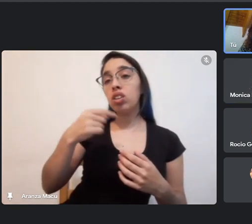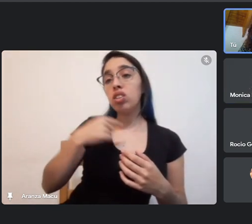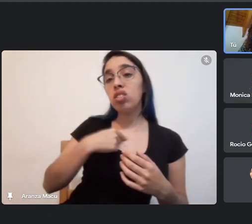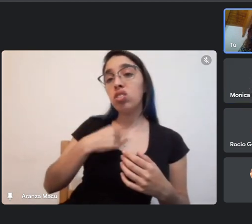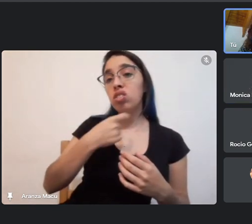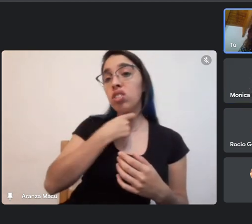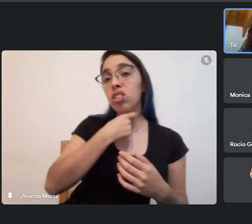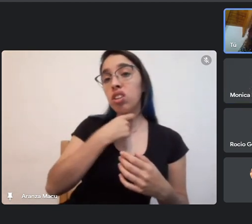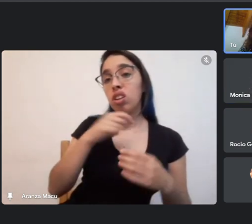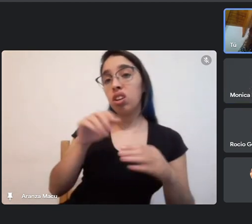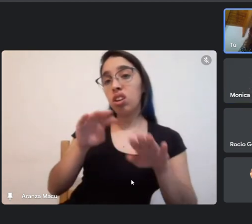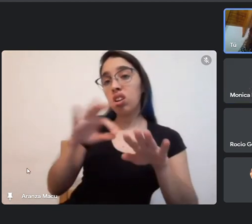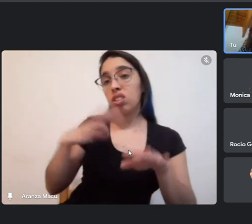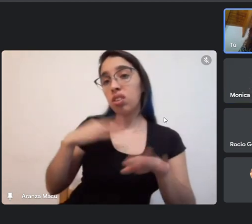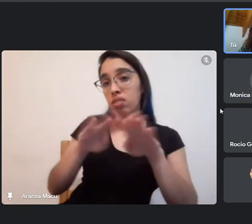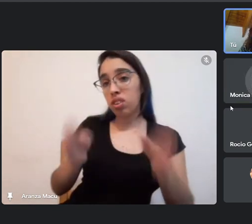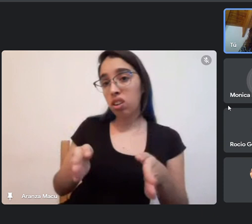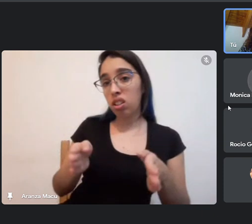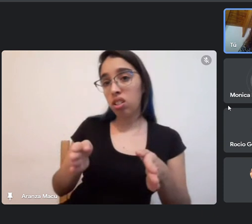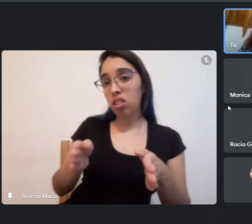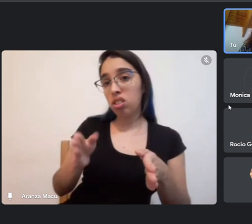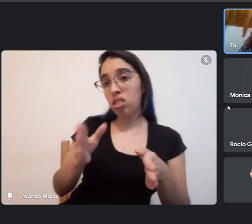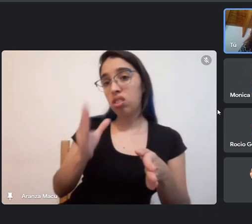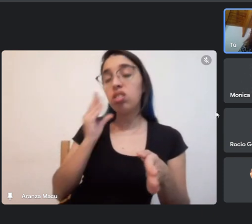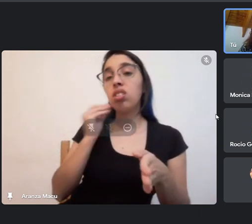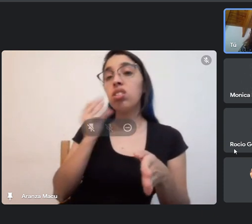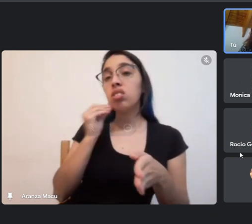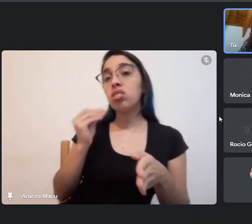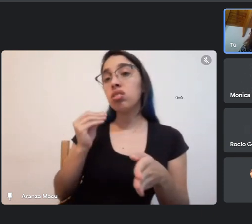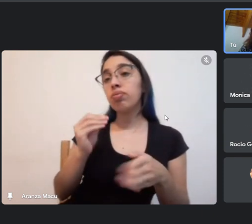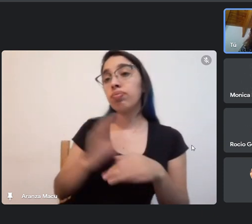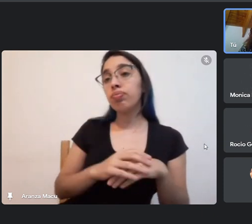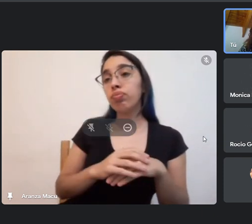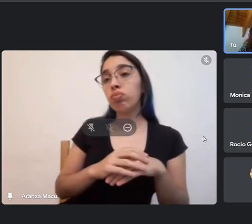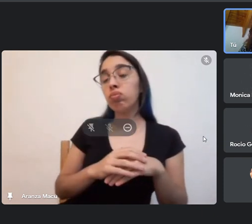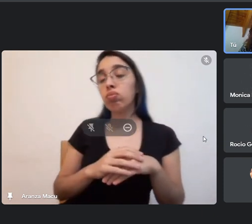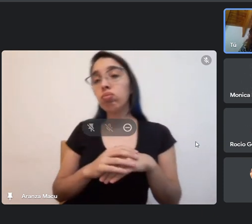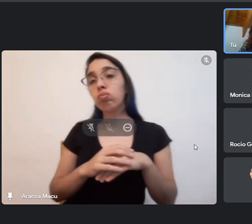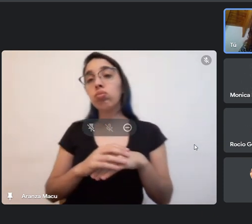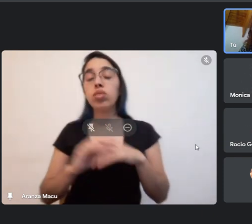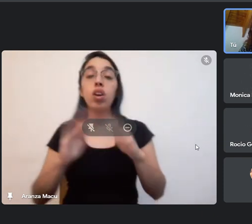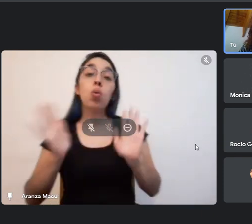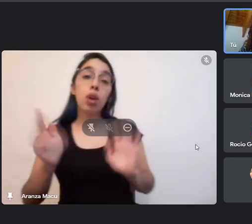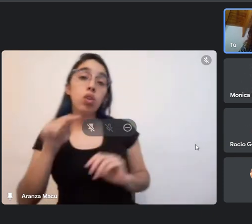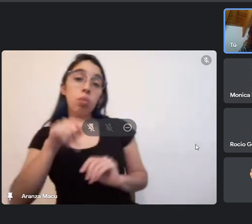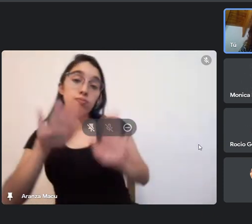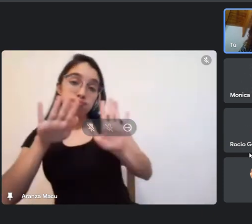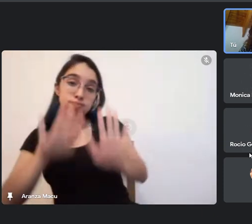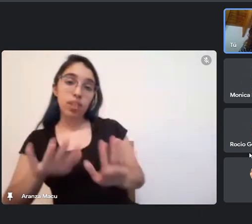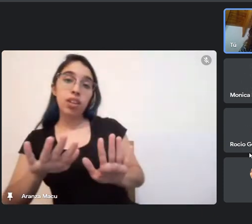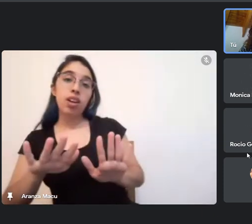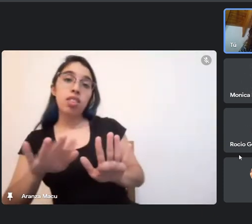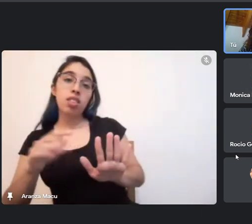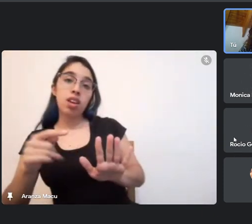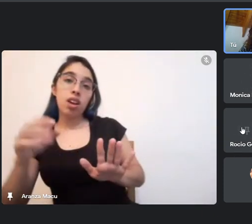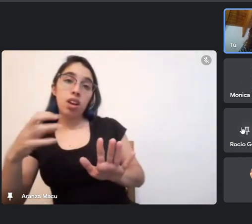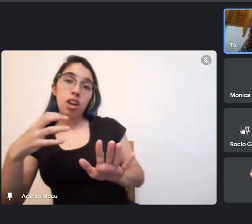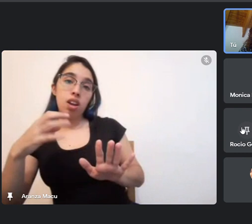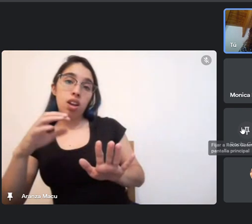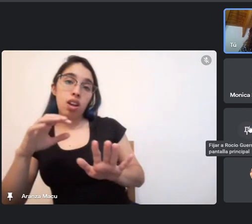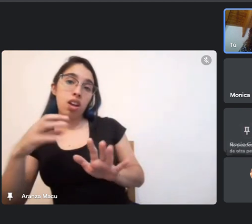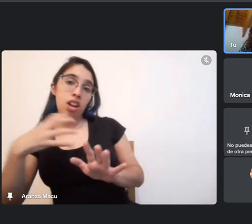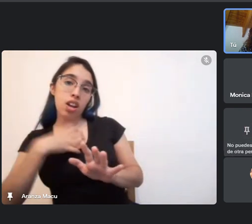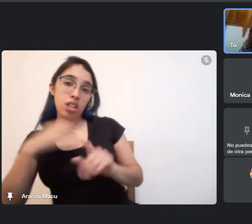Para inglés. Ahora, Sí. quédate en la consulta porque hay varios que van a venir, la voy a grabar para decirles cómo son las